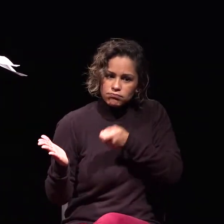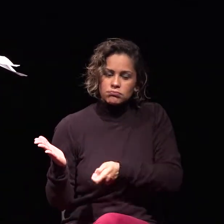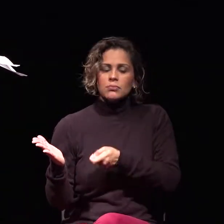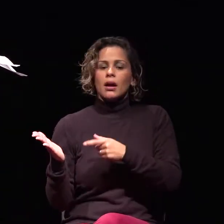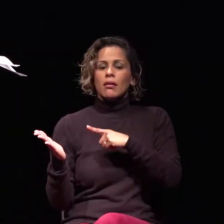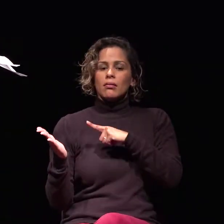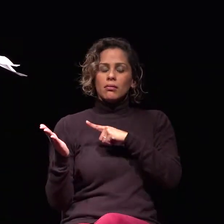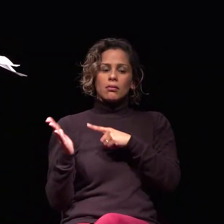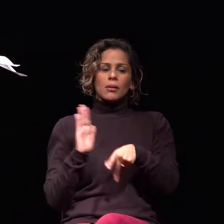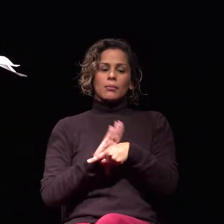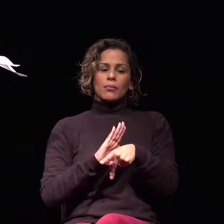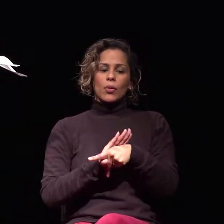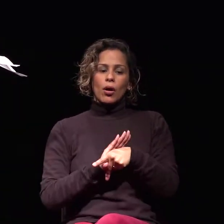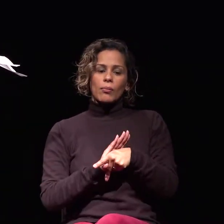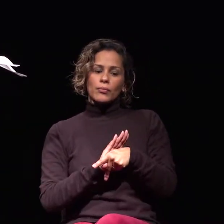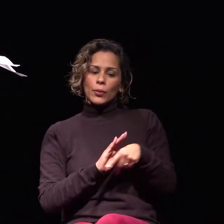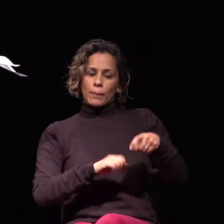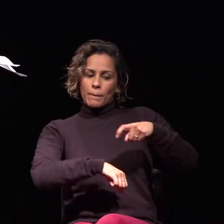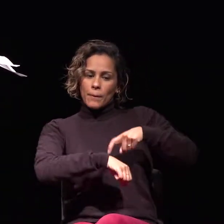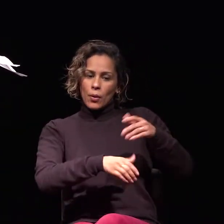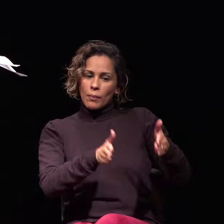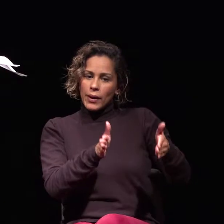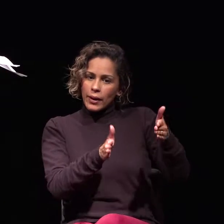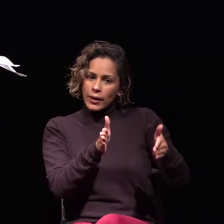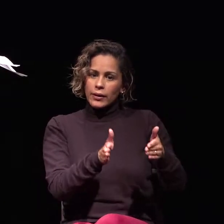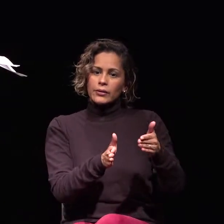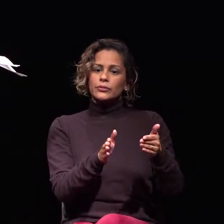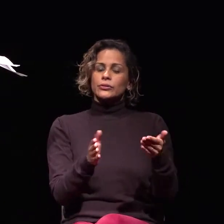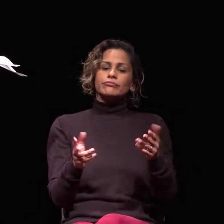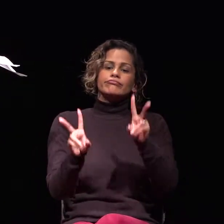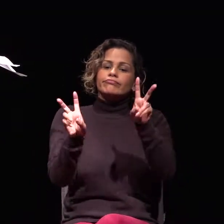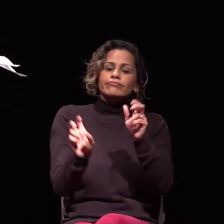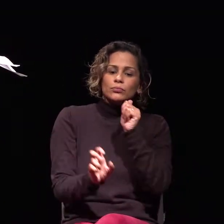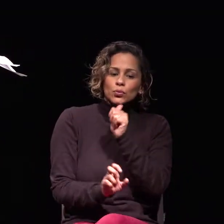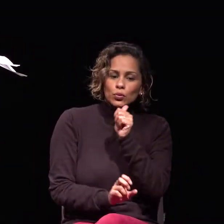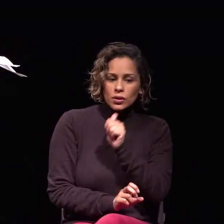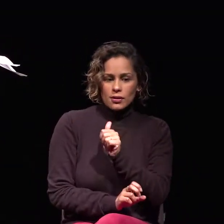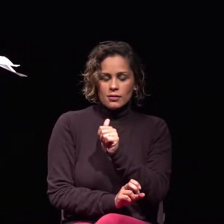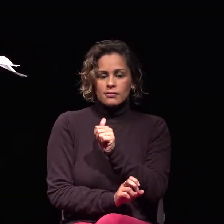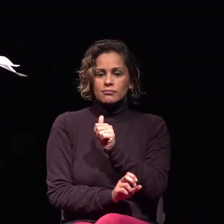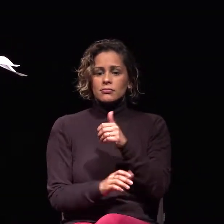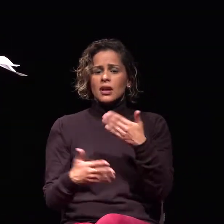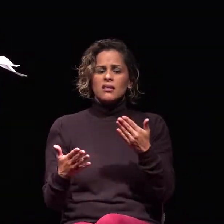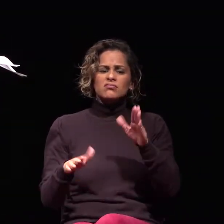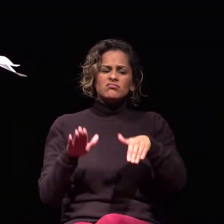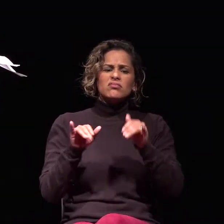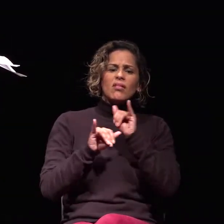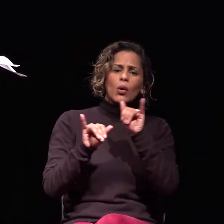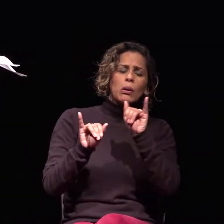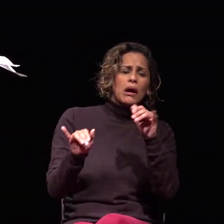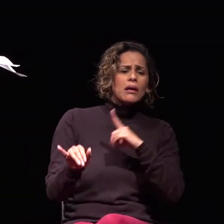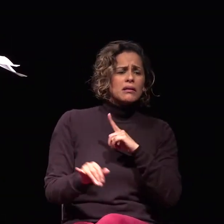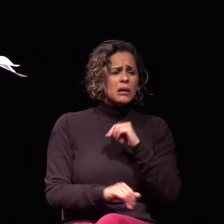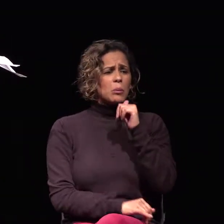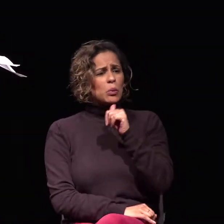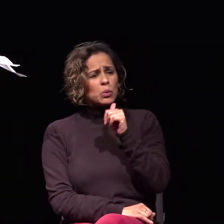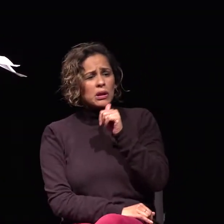da situação das mulheres, porque muita gente conta, teve a mulher tal, assim, conta